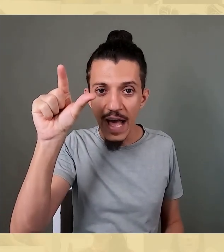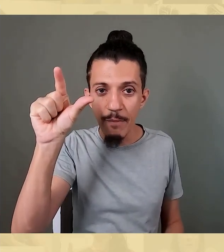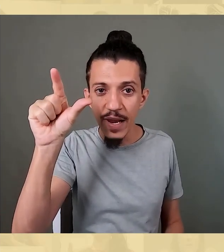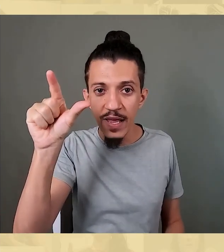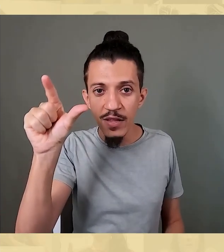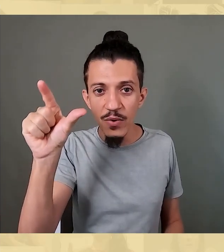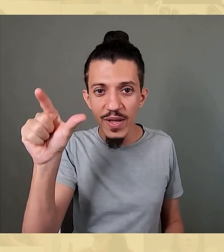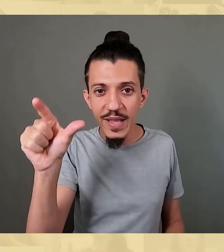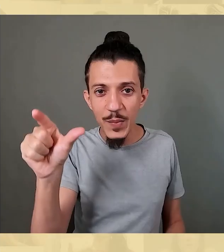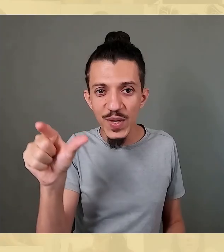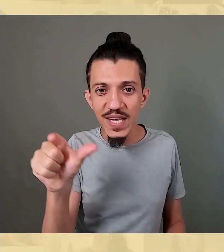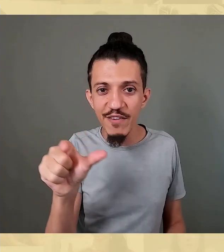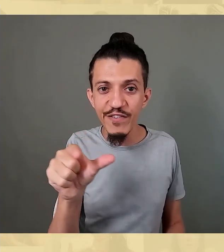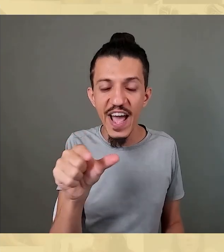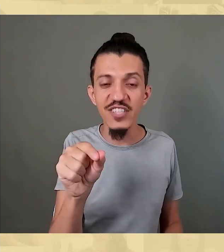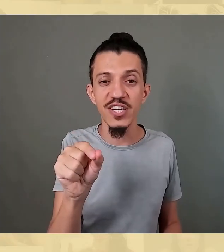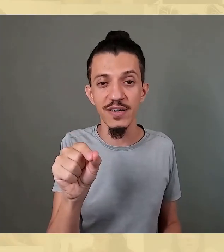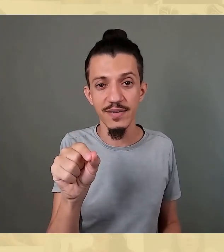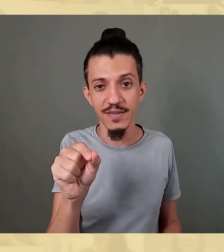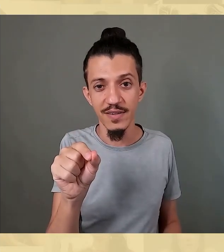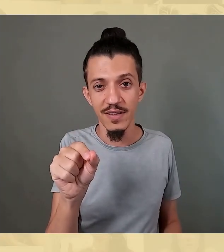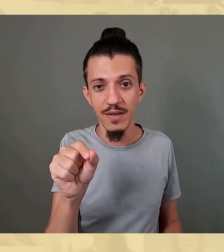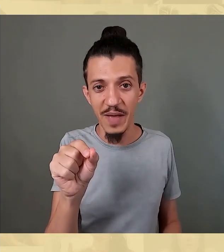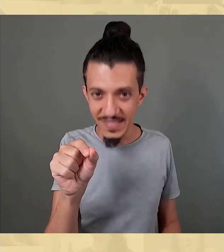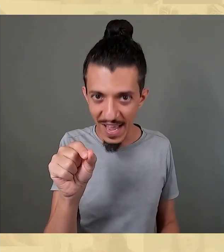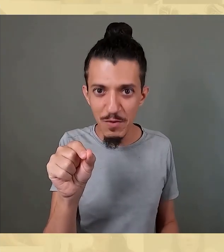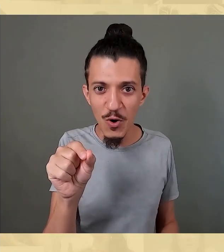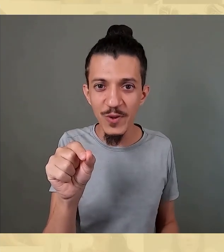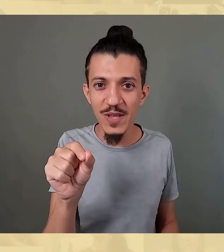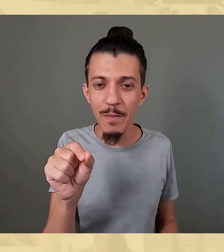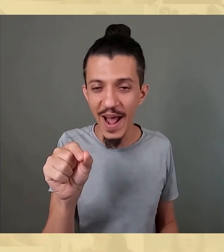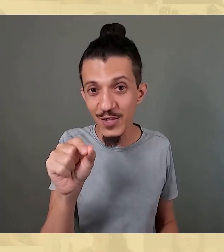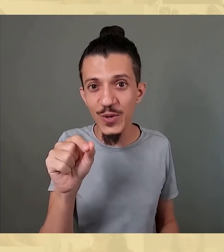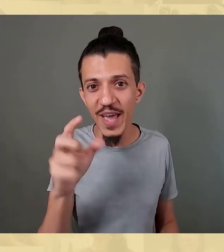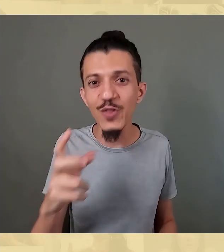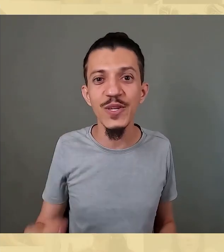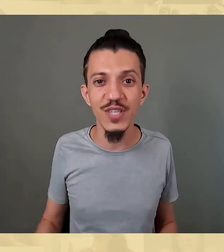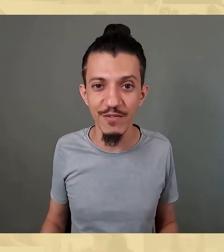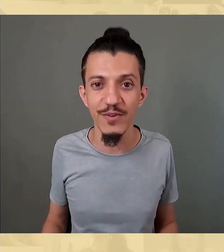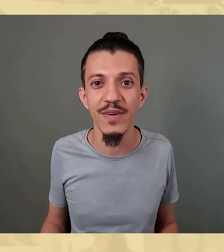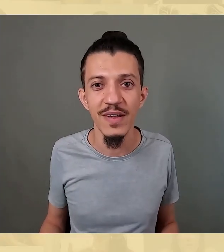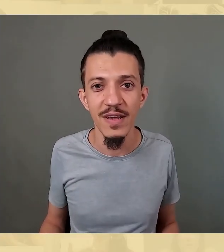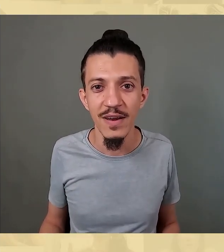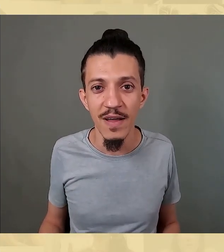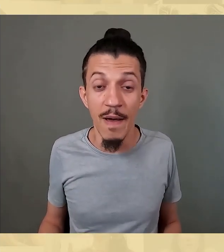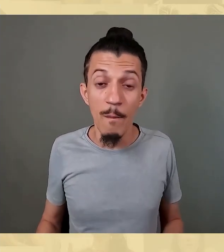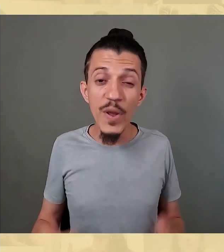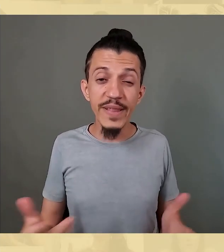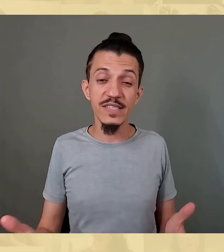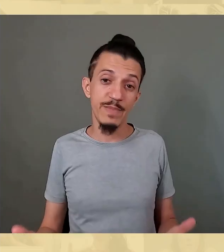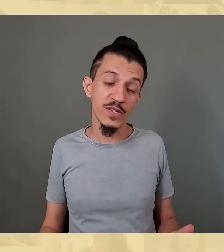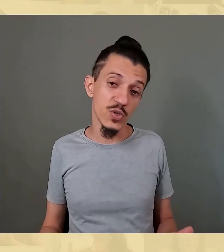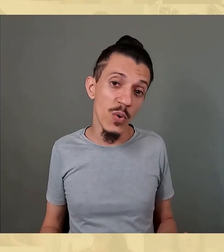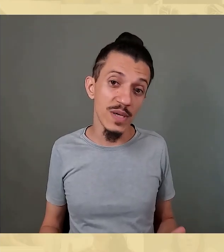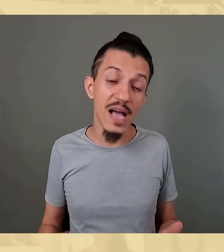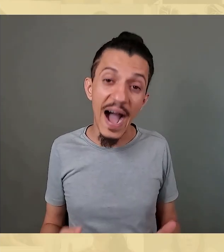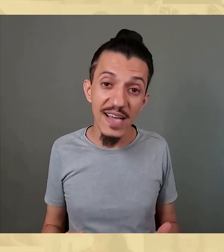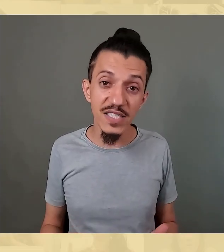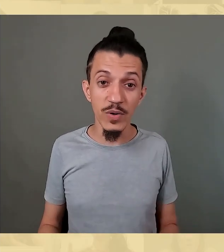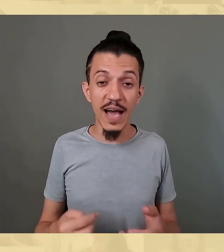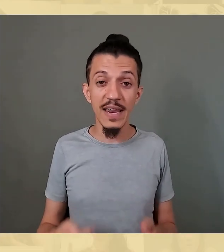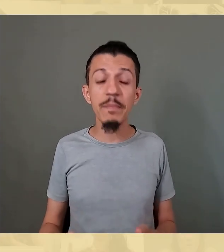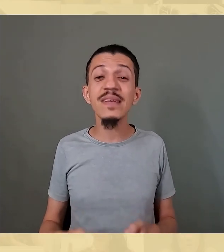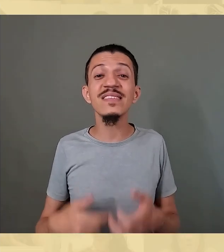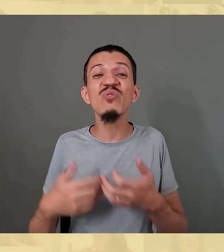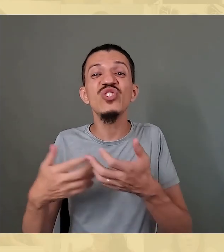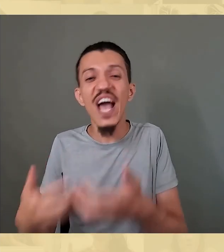vai abrindo e depois ele fecha. Percebe como isso é prático e é intuitivo? Muitas pessoas acham